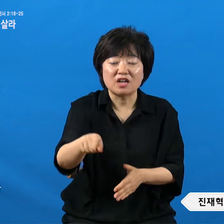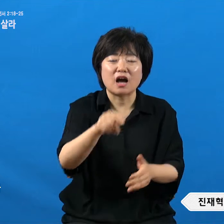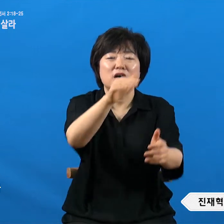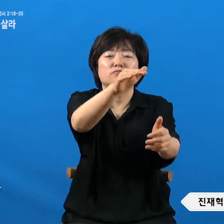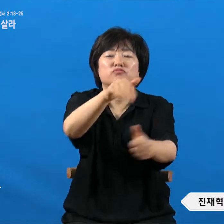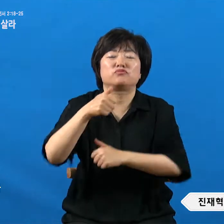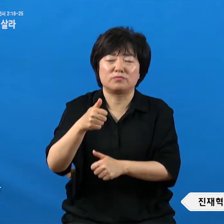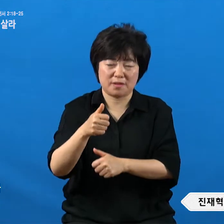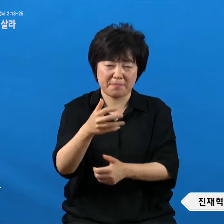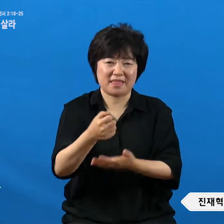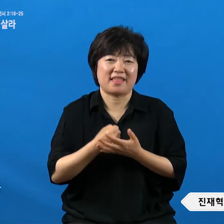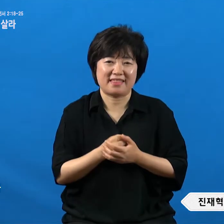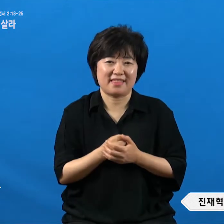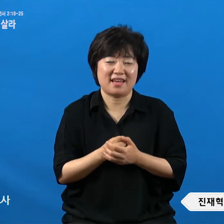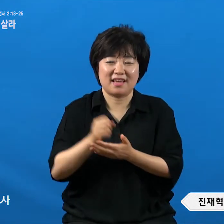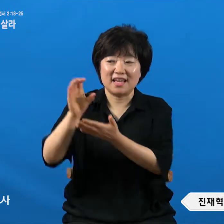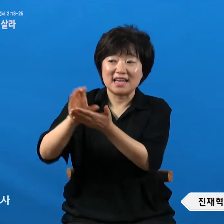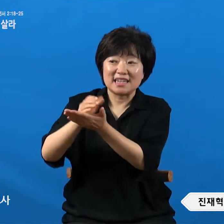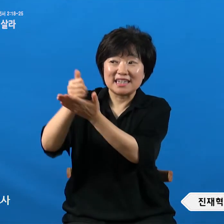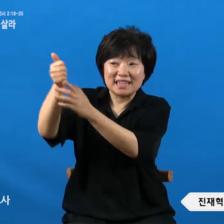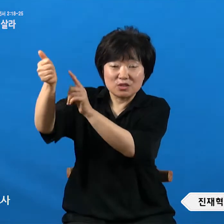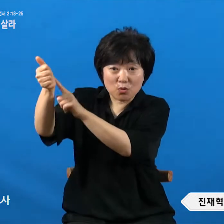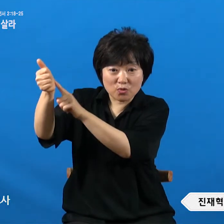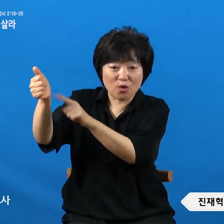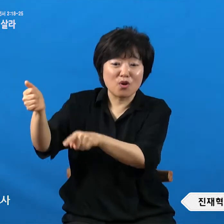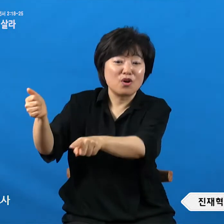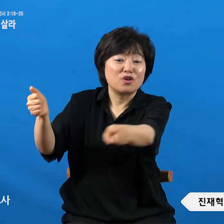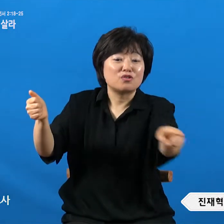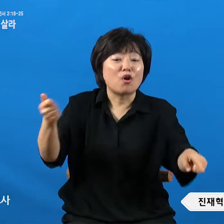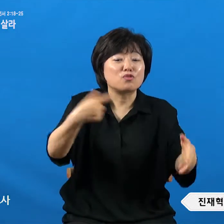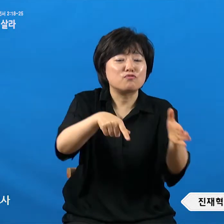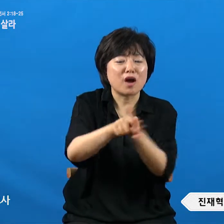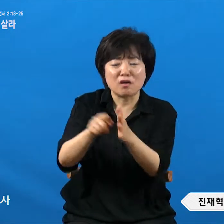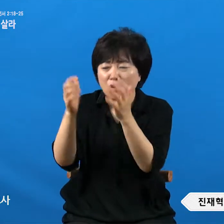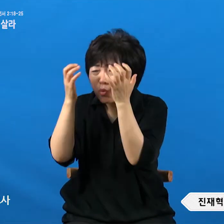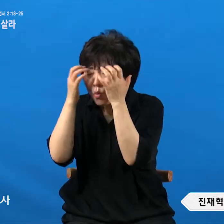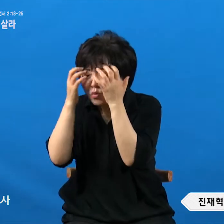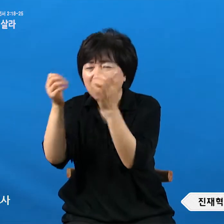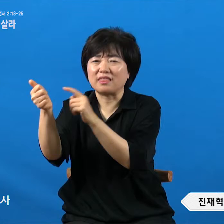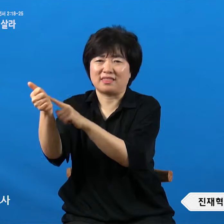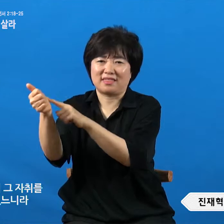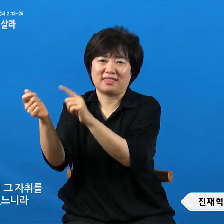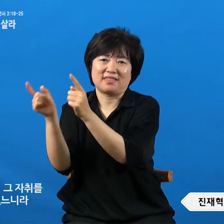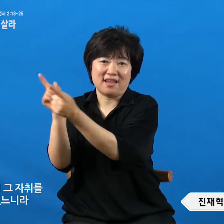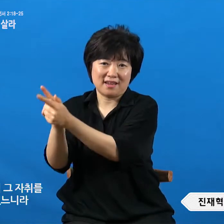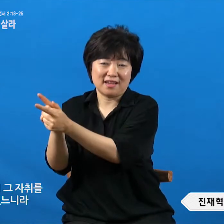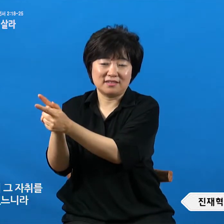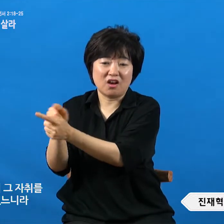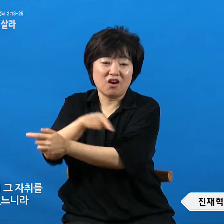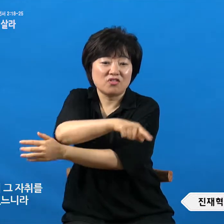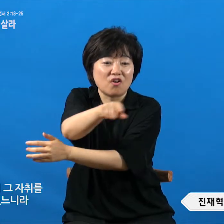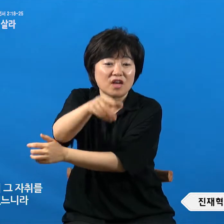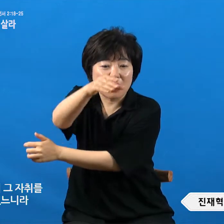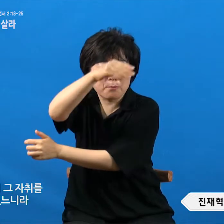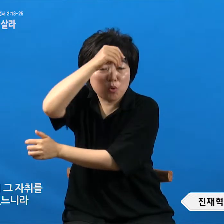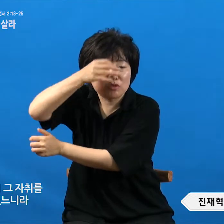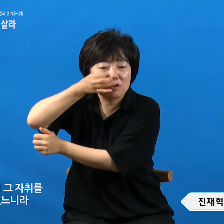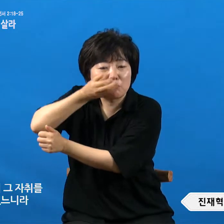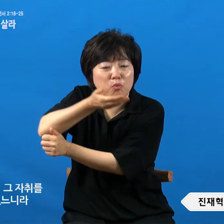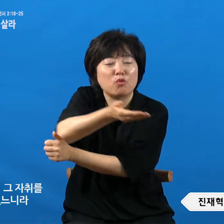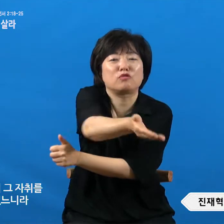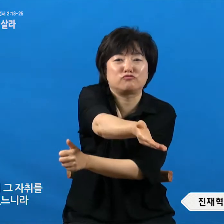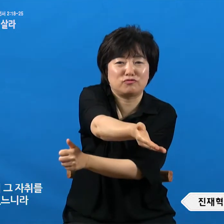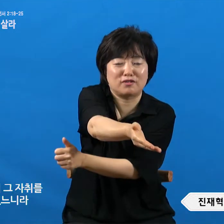너희가 부르심을 받았으니 그리스도도 너희를 위하여 고난을 받으사 너희에게 본을 끼쳐